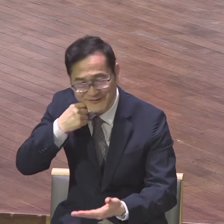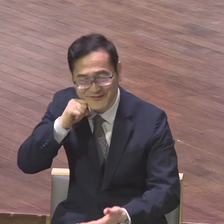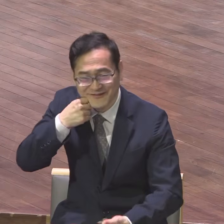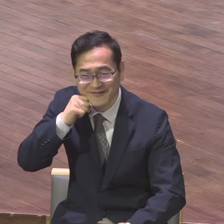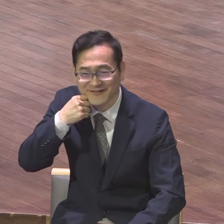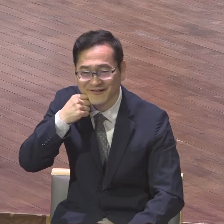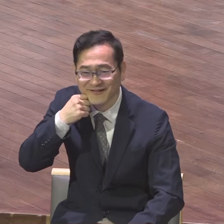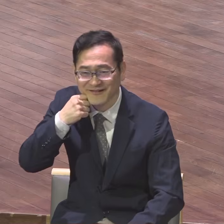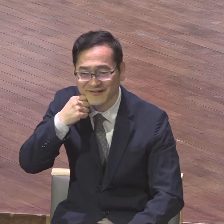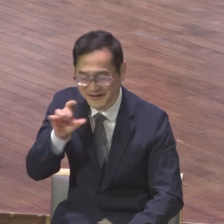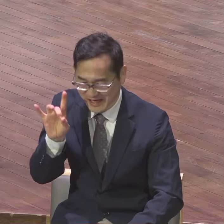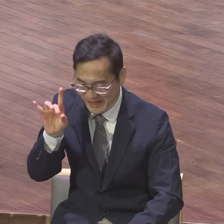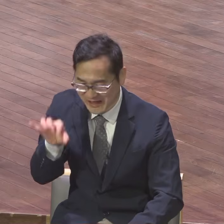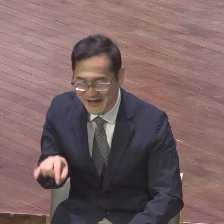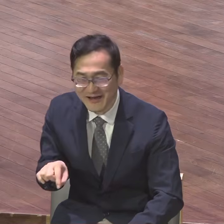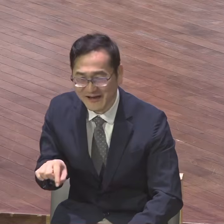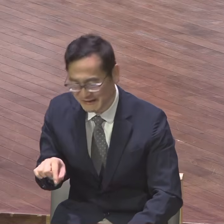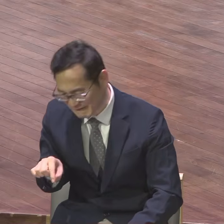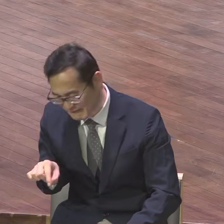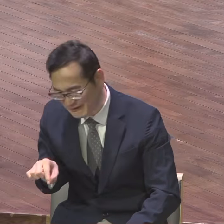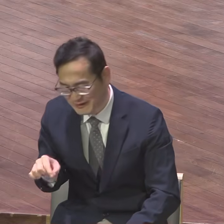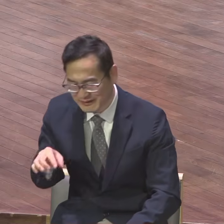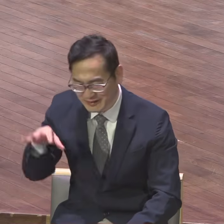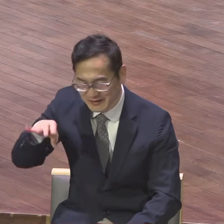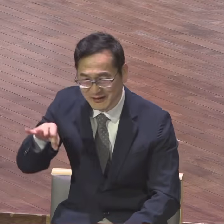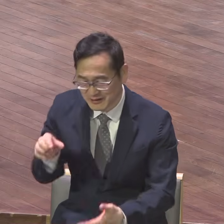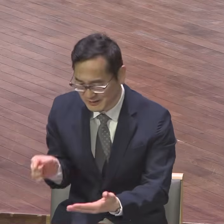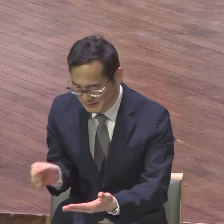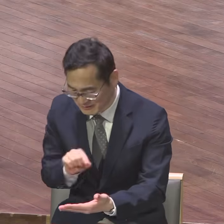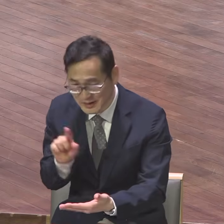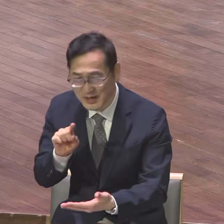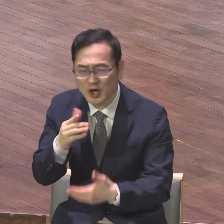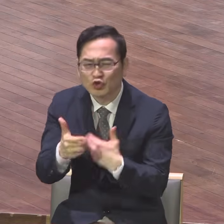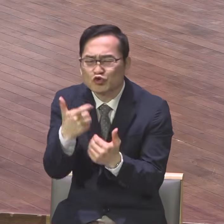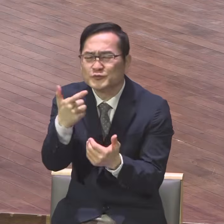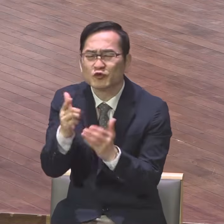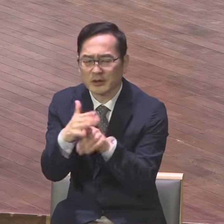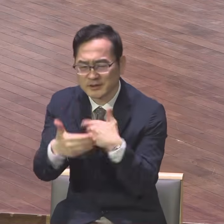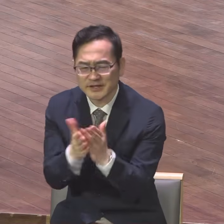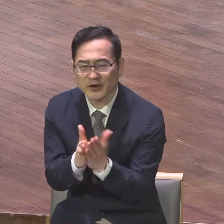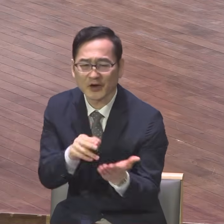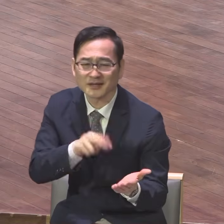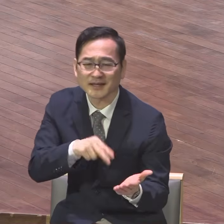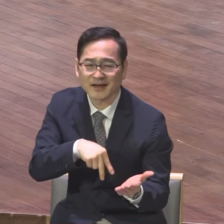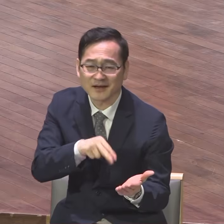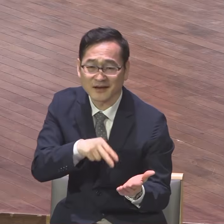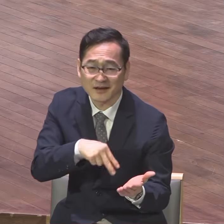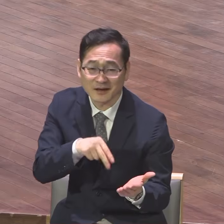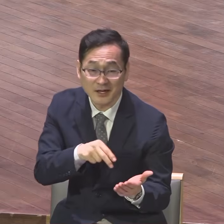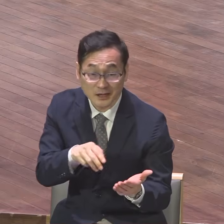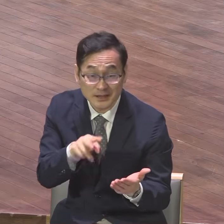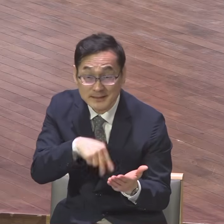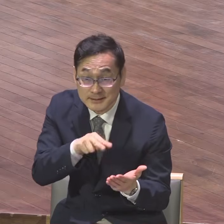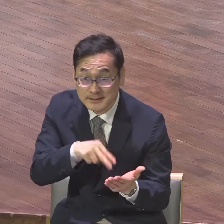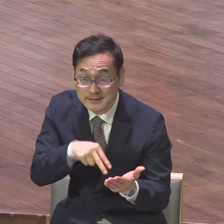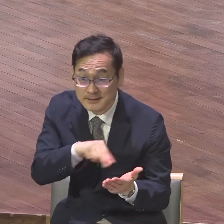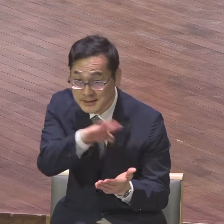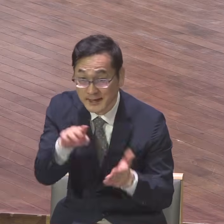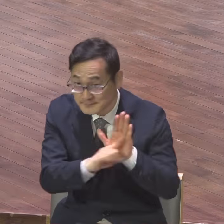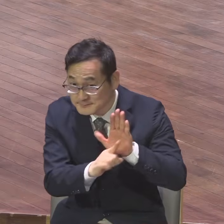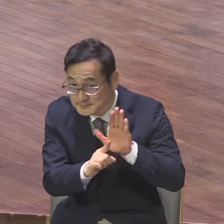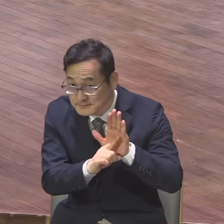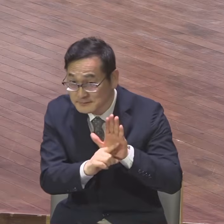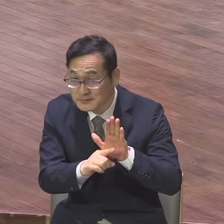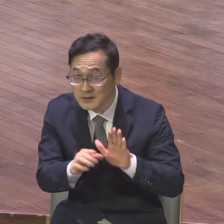우리 지금 교회가 성경 66권 지금 읽기 운동하고 있는데 딱 적절한 찬양입니다. 머리가 나쁜